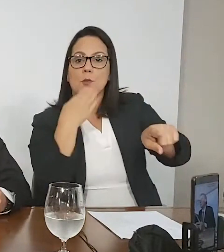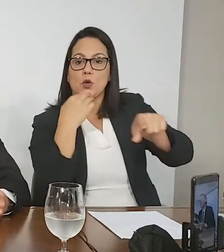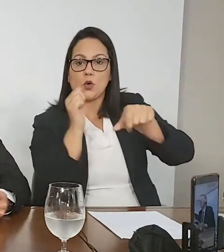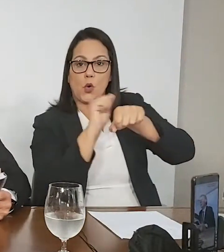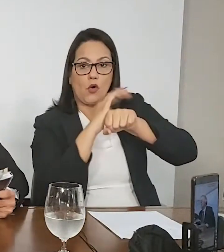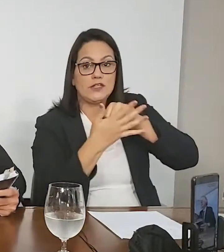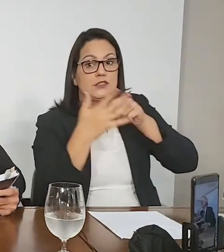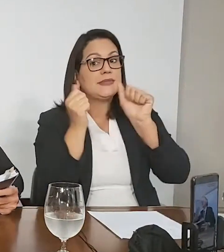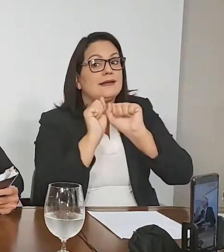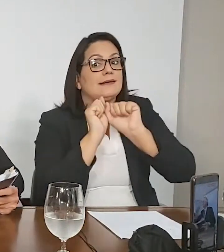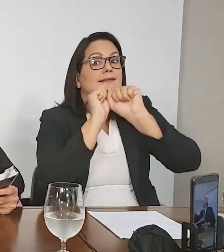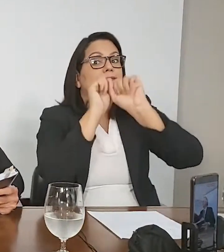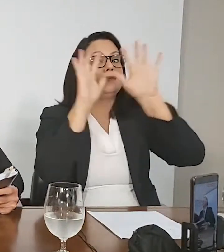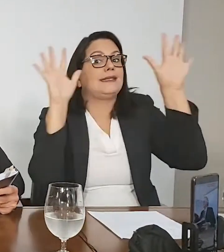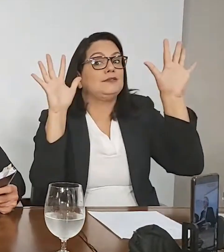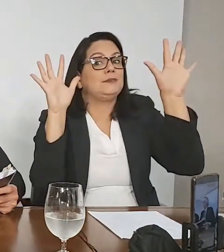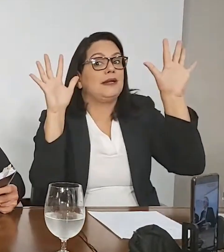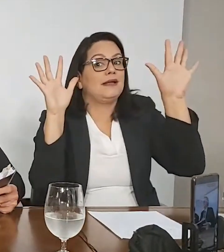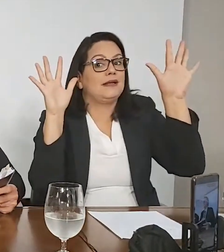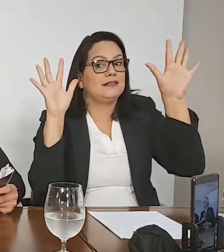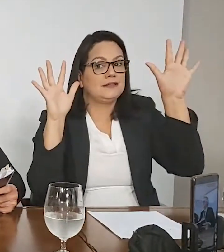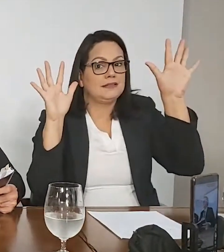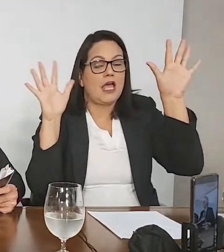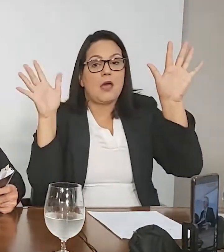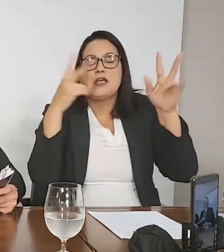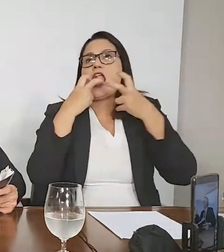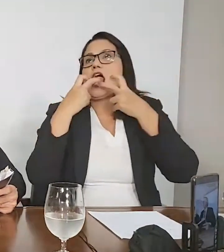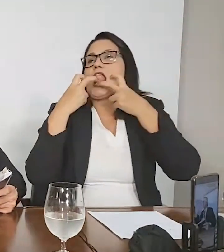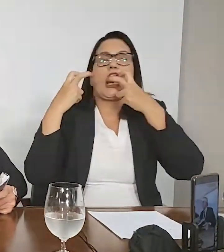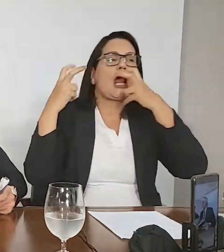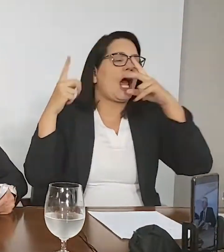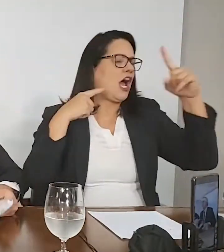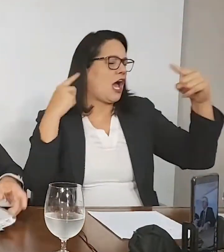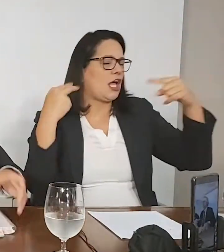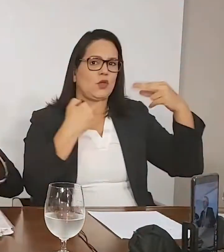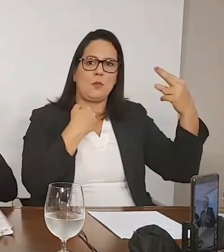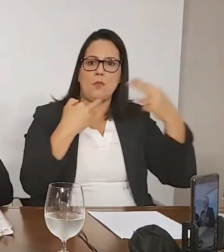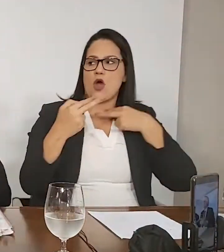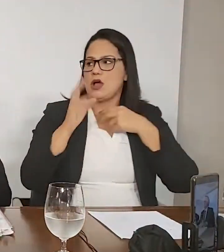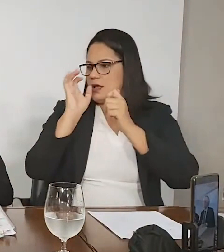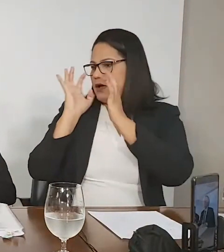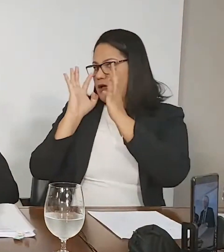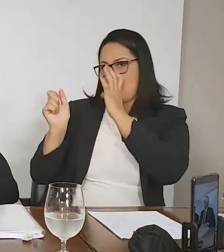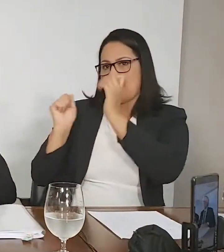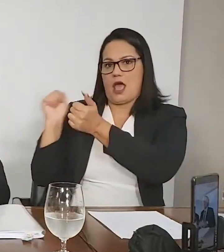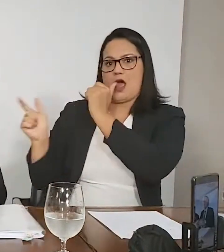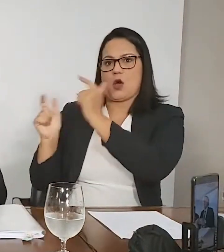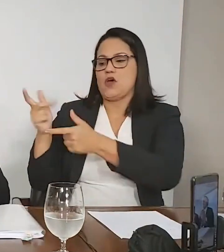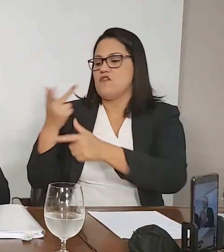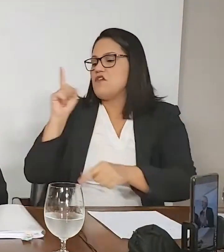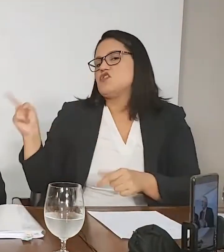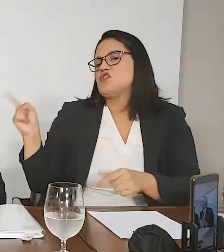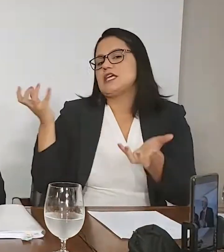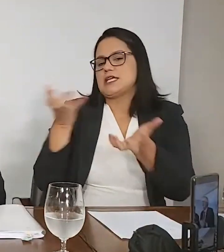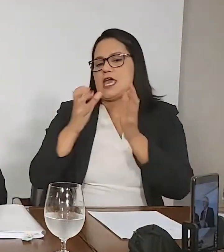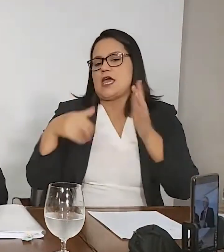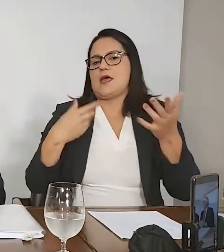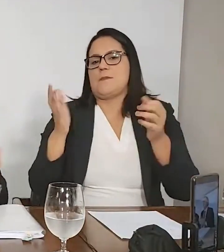transparentes. Houve uma grita geral dizendo que nós queríamos